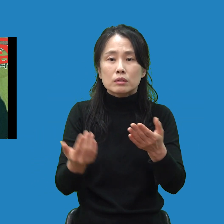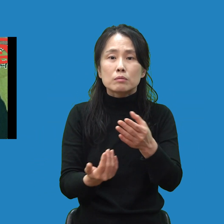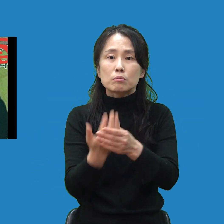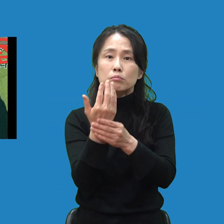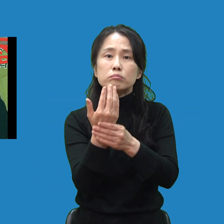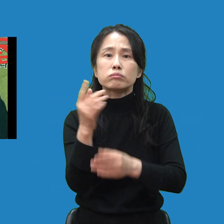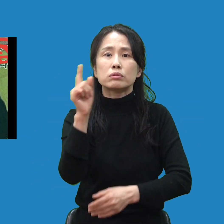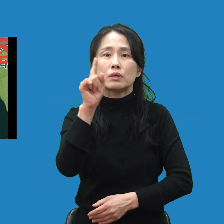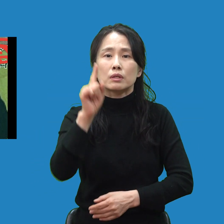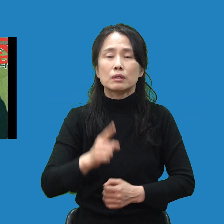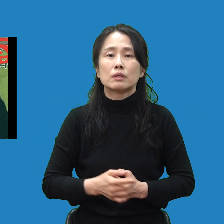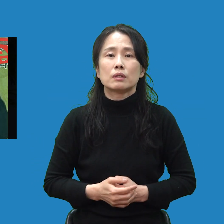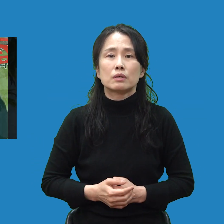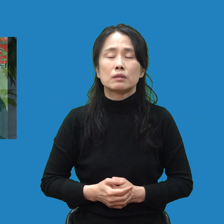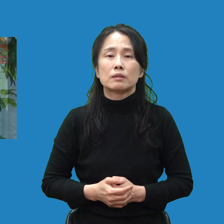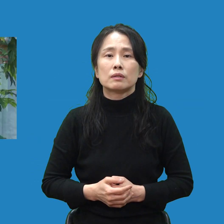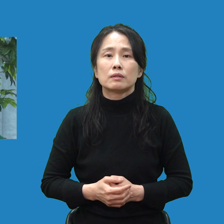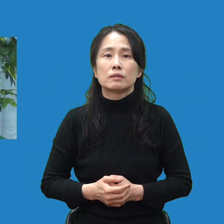벌어졌을까요?